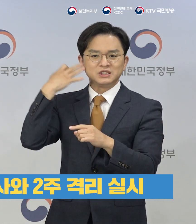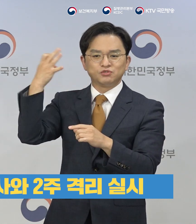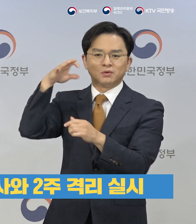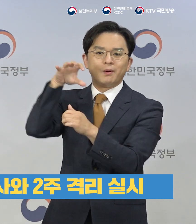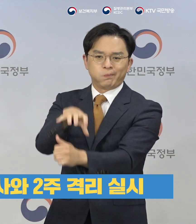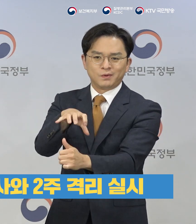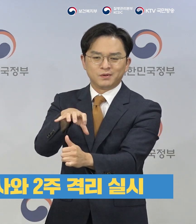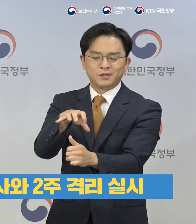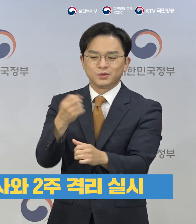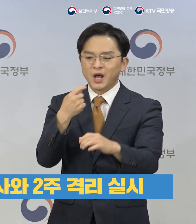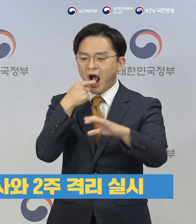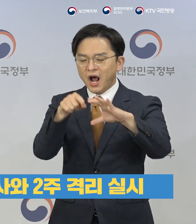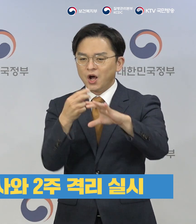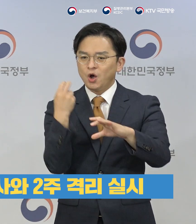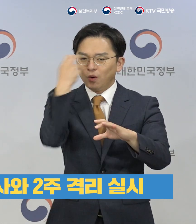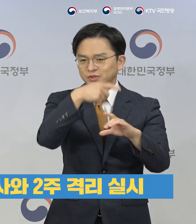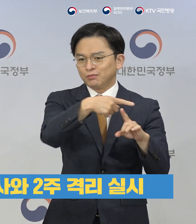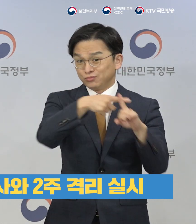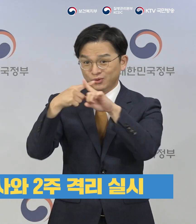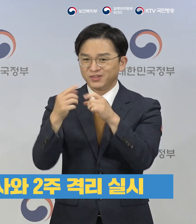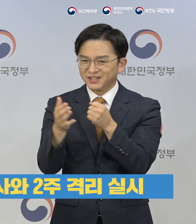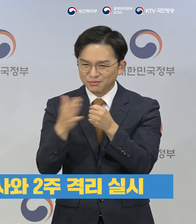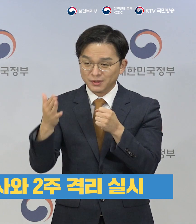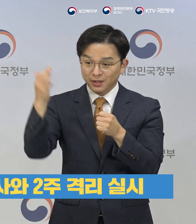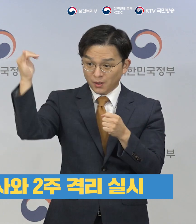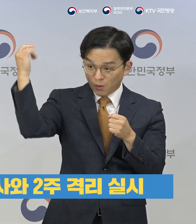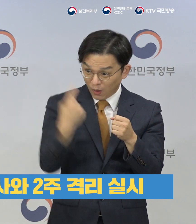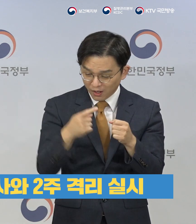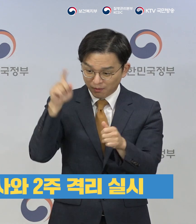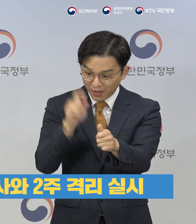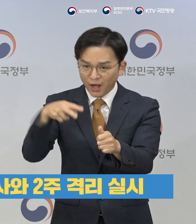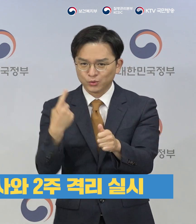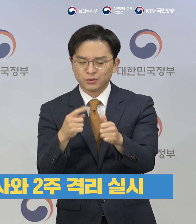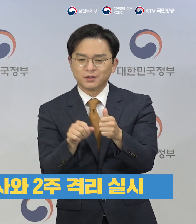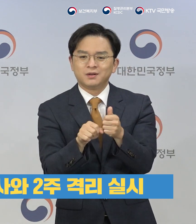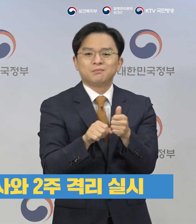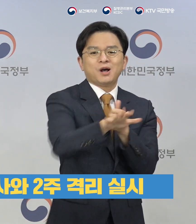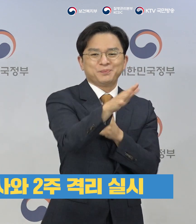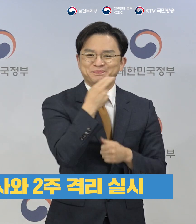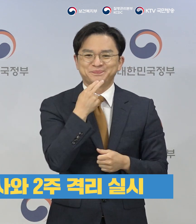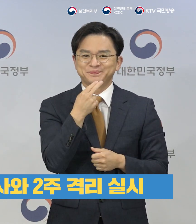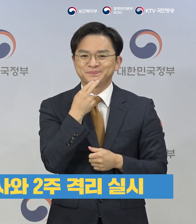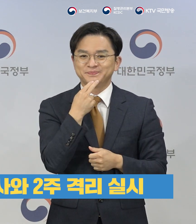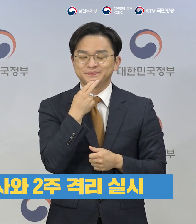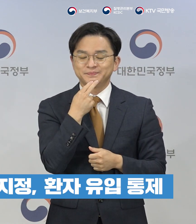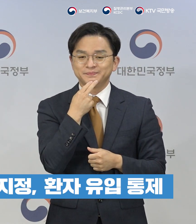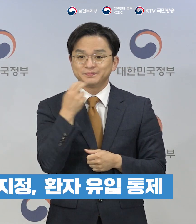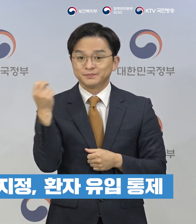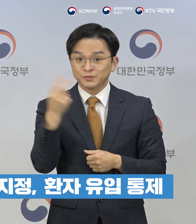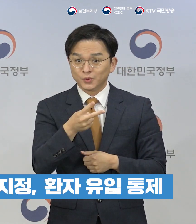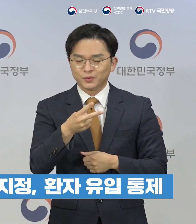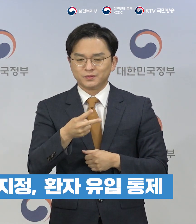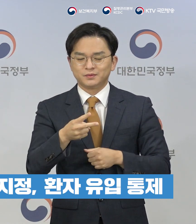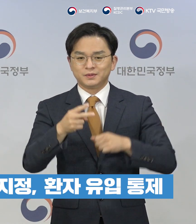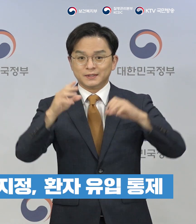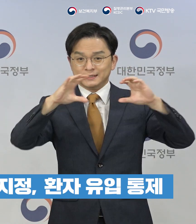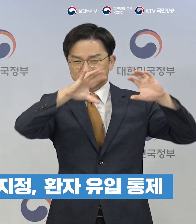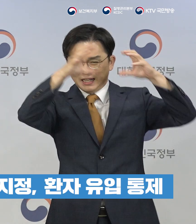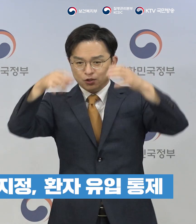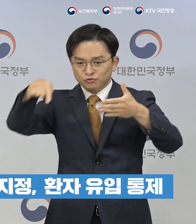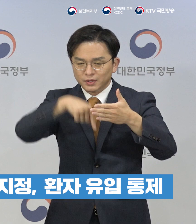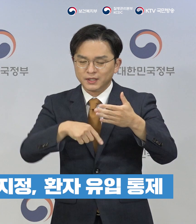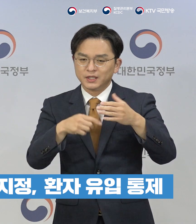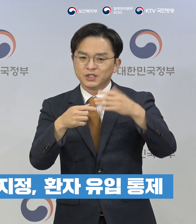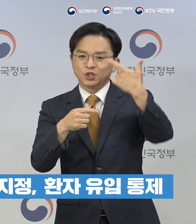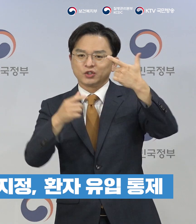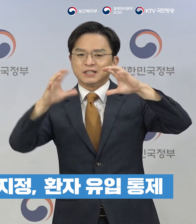2주간의 격리를 실시하고 있기 때문에 지역사회 확산 위험성은 매우 낮습니다. 또한 방역 강화